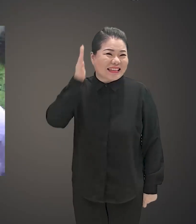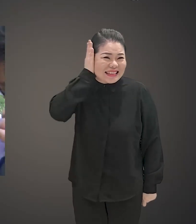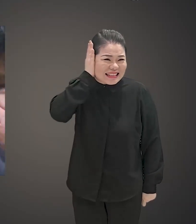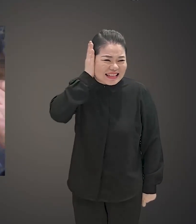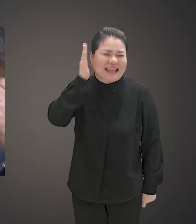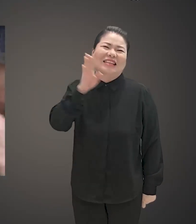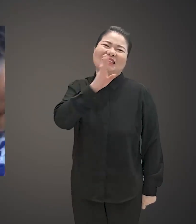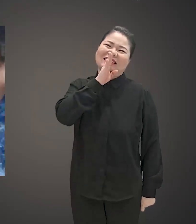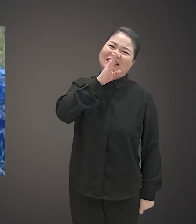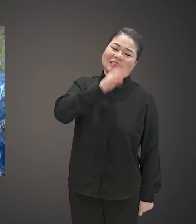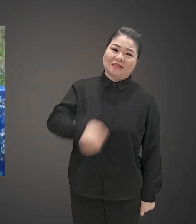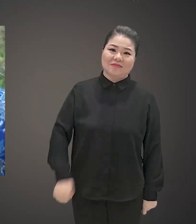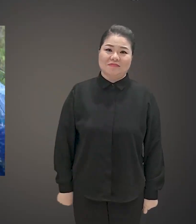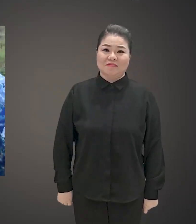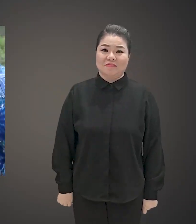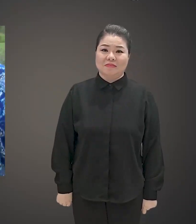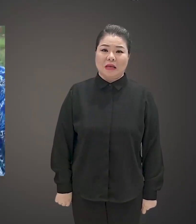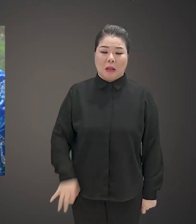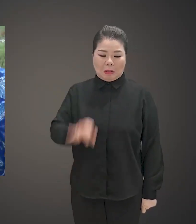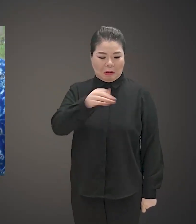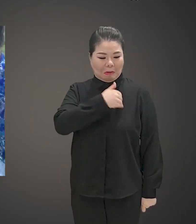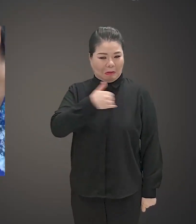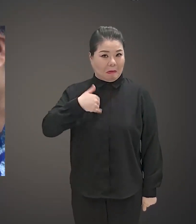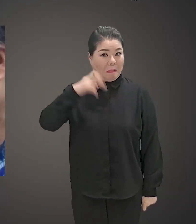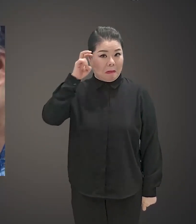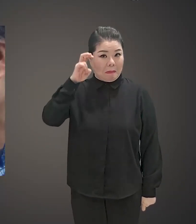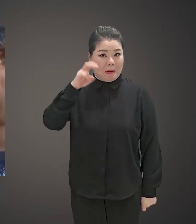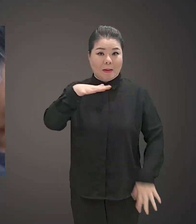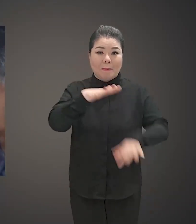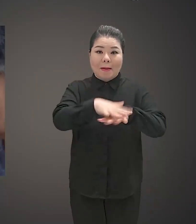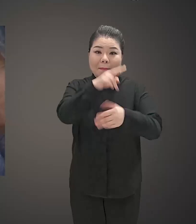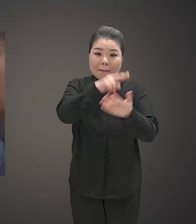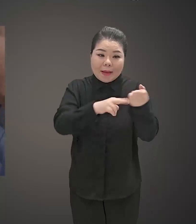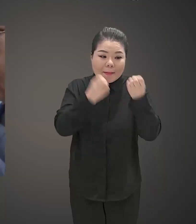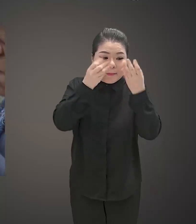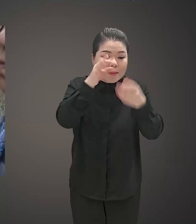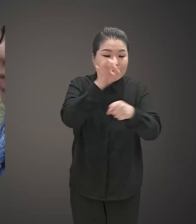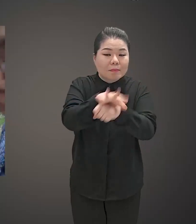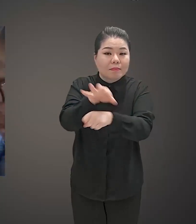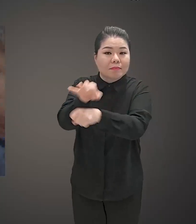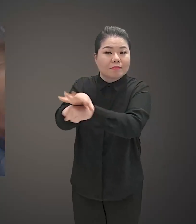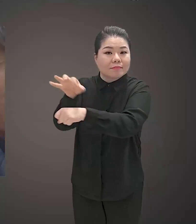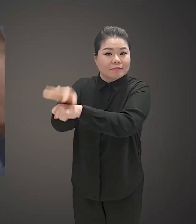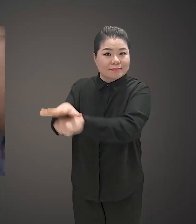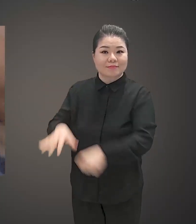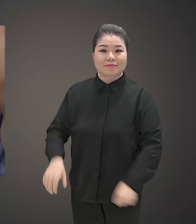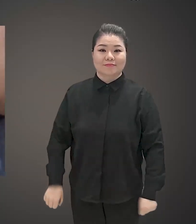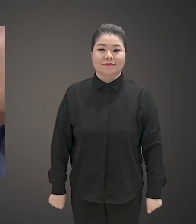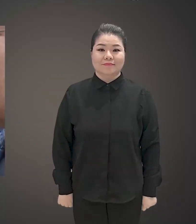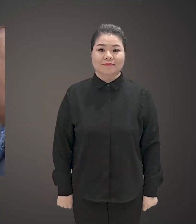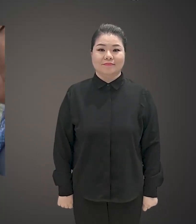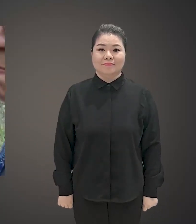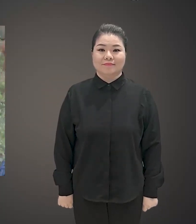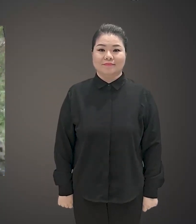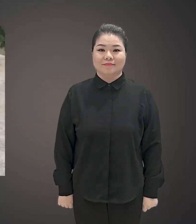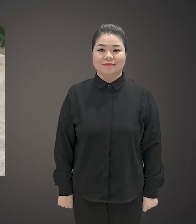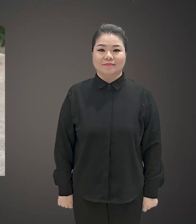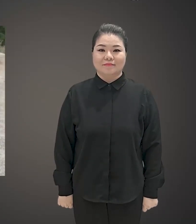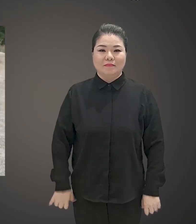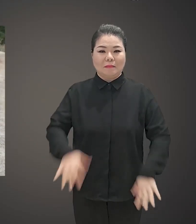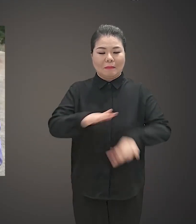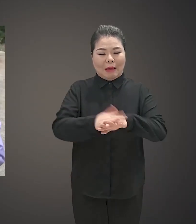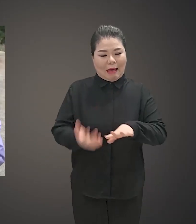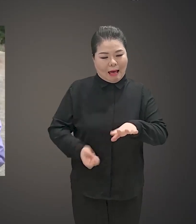웃으시고 못 알아듣는다. 응. 그런데 좀 돈이 있는 모양이라 팔아가지고 하나도 써놔두고. 할머니가 그러면 지금 나 가격도